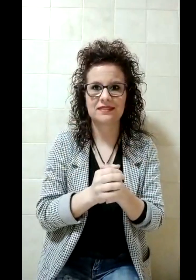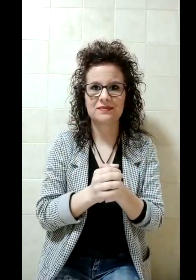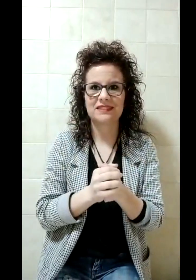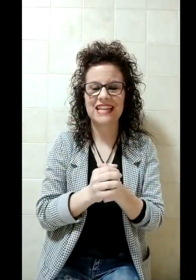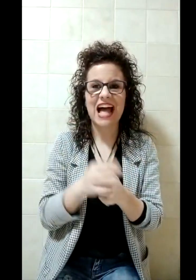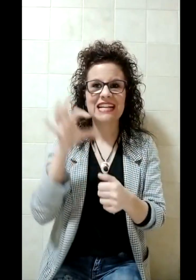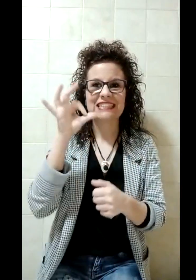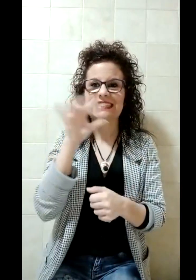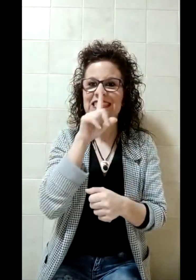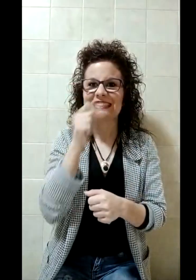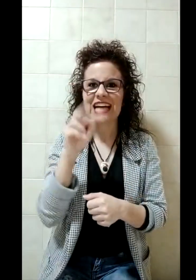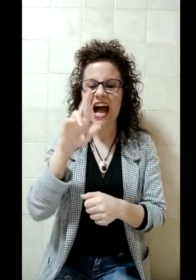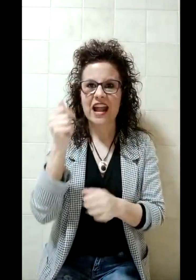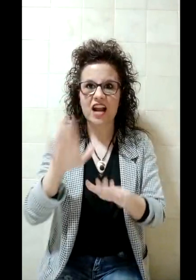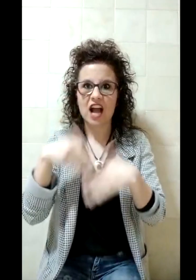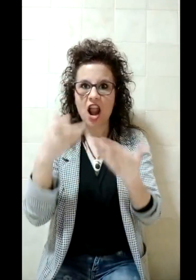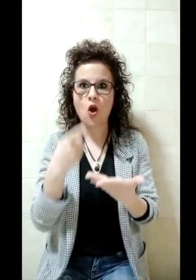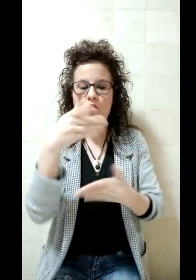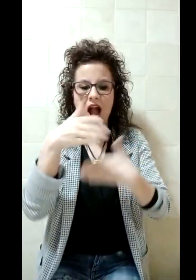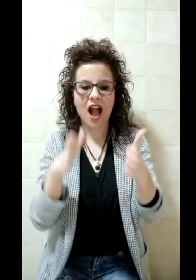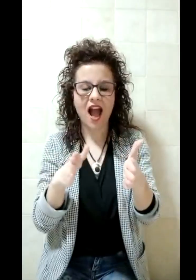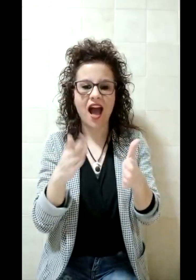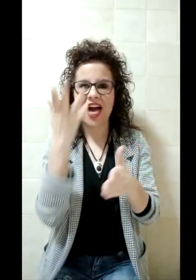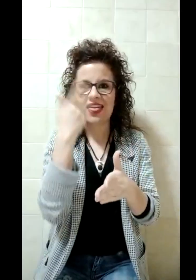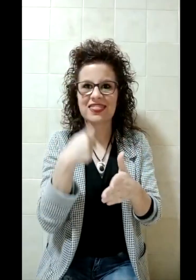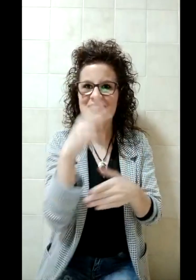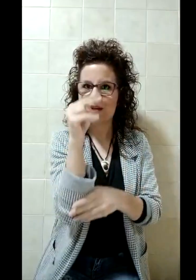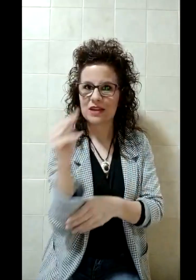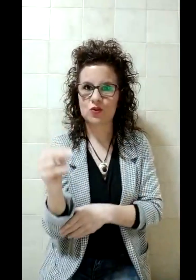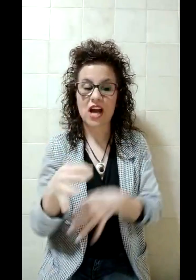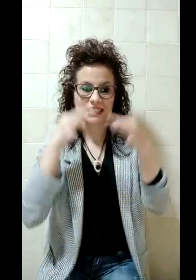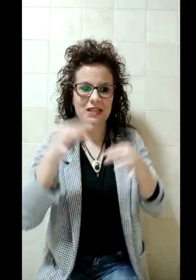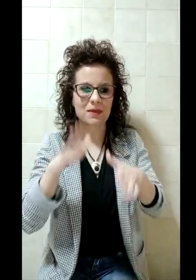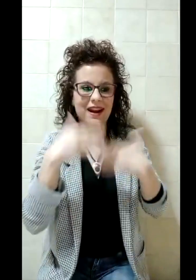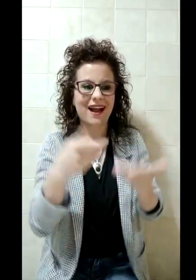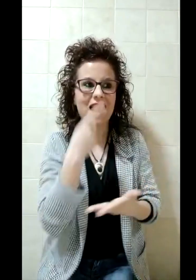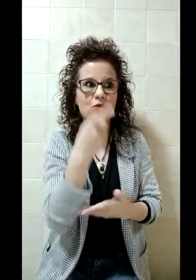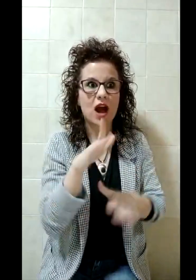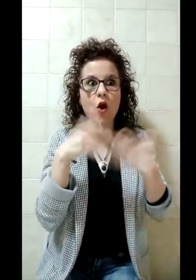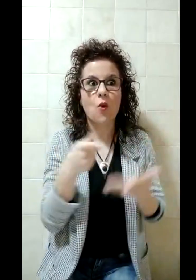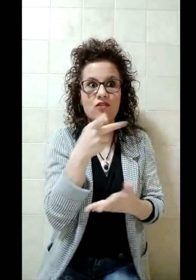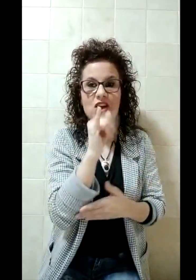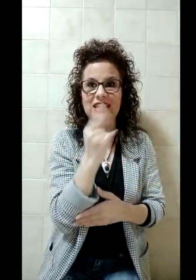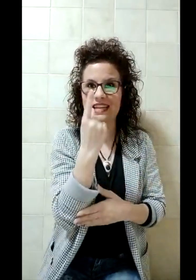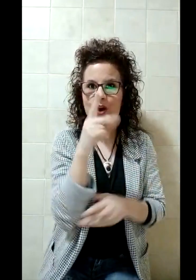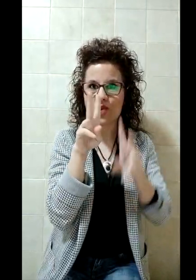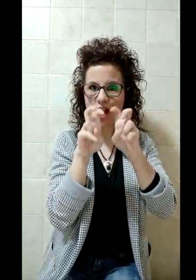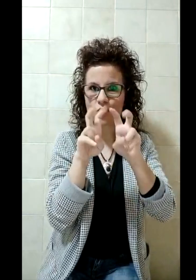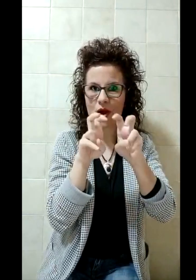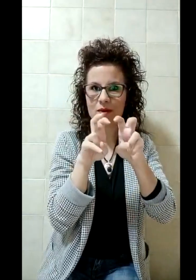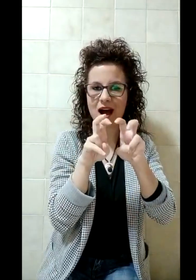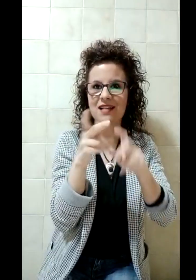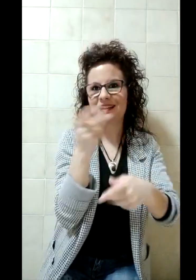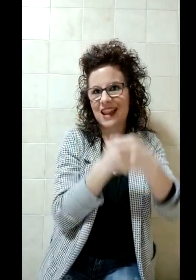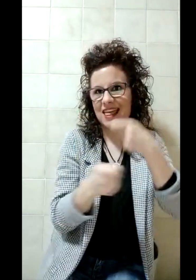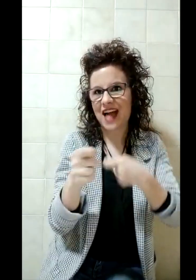Sara le regaló una caja de pinturas. Siempre le regalaba una, y cuando Mark tenía una caja de pinturas nueva, le daba a la